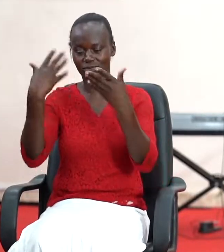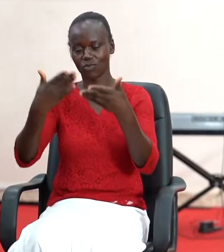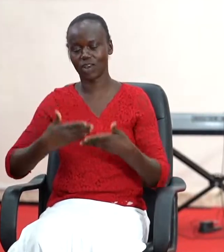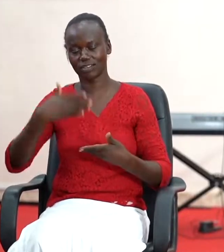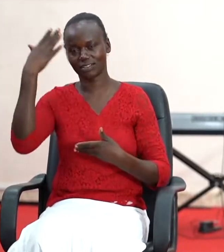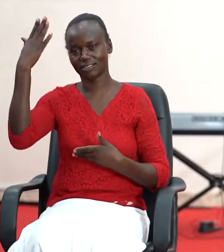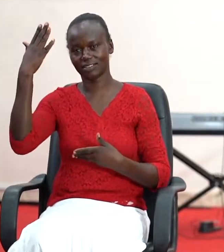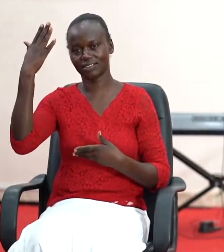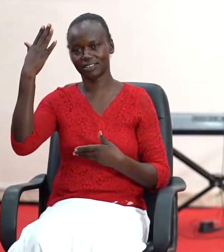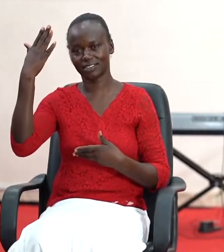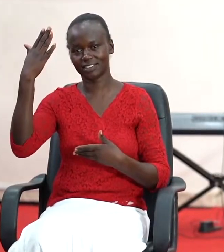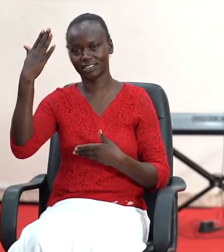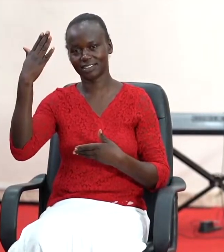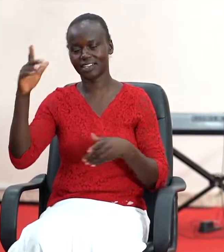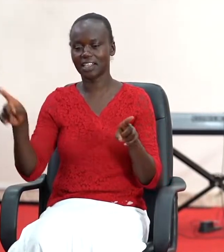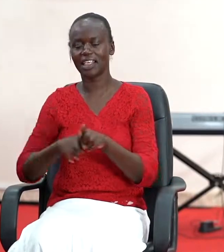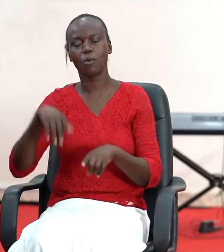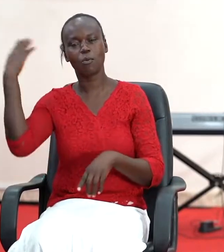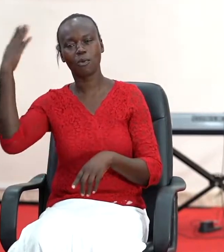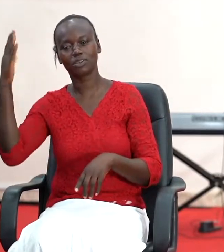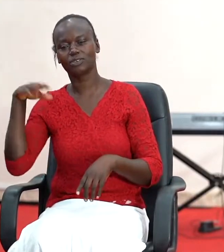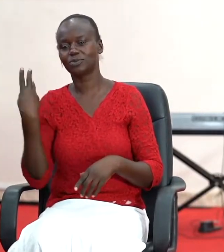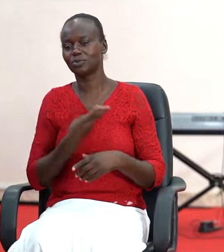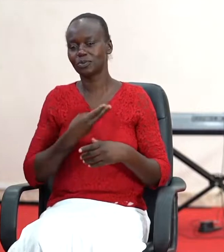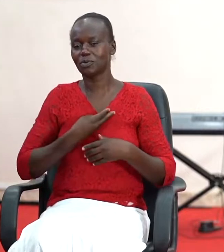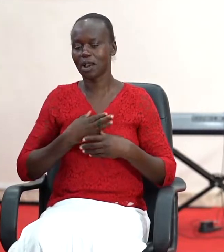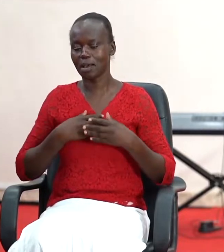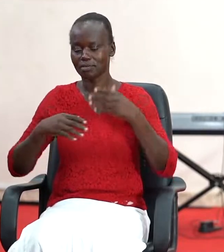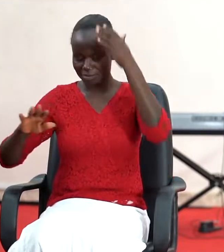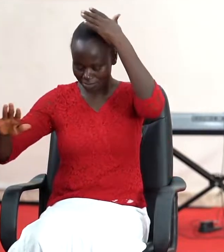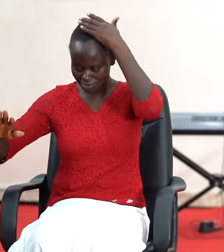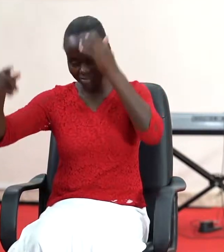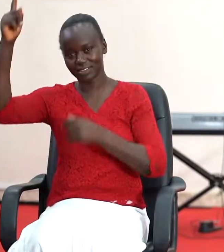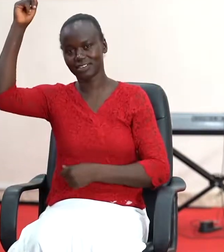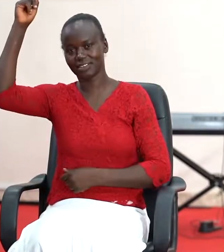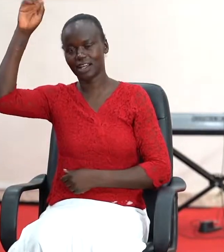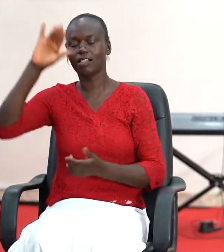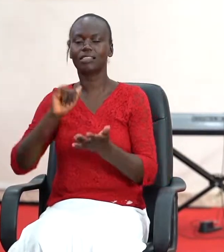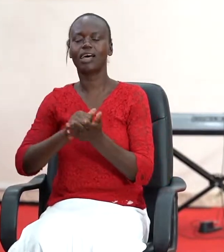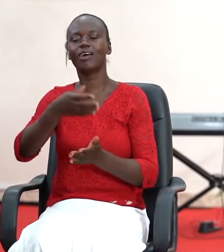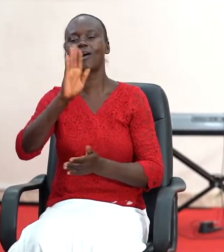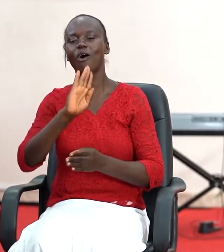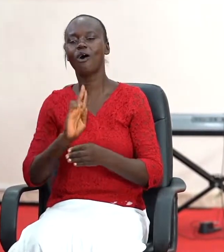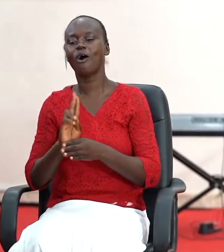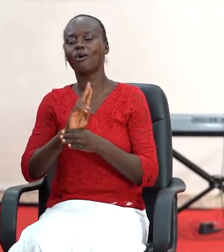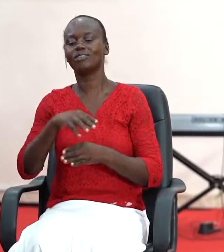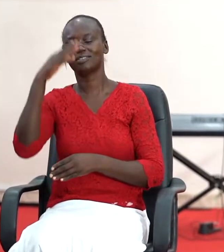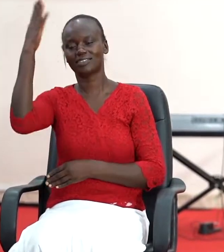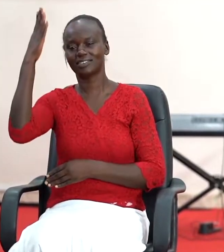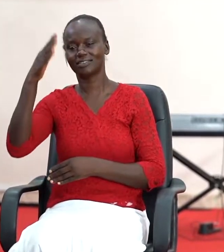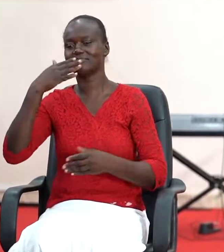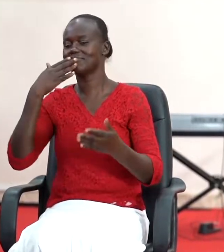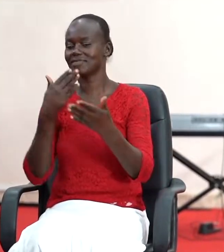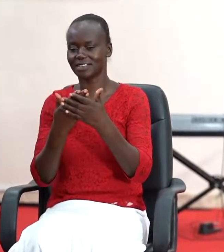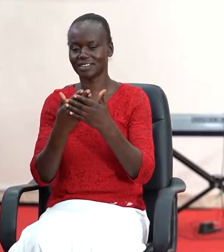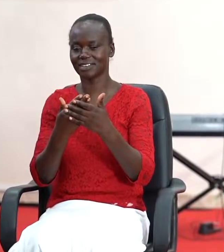tunakuinvite. Hata preacher, tunamdedicate kwa hand zako. That God you may use him. Thank